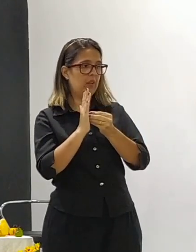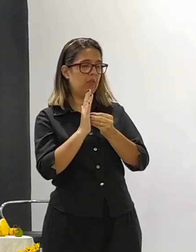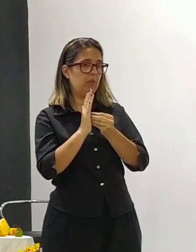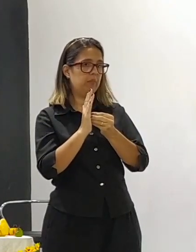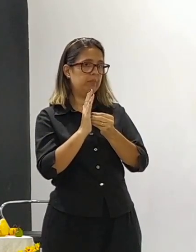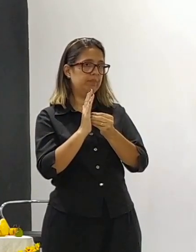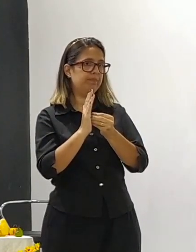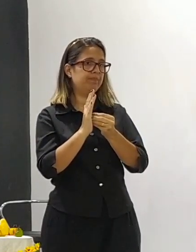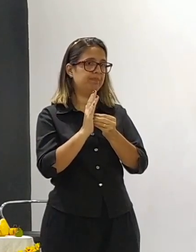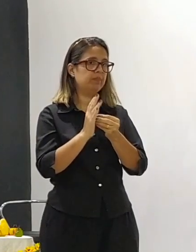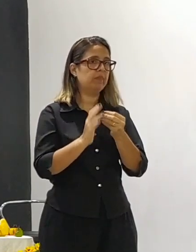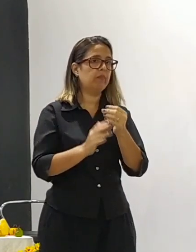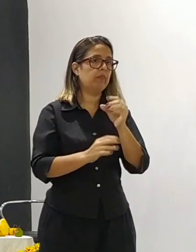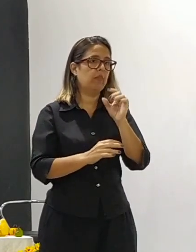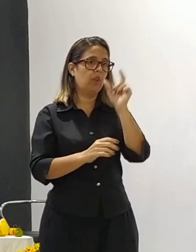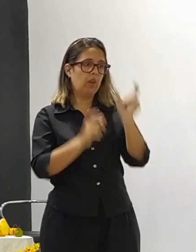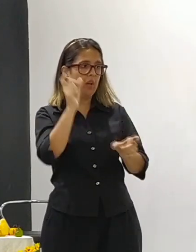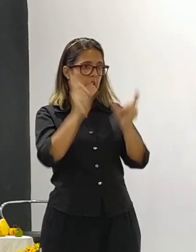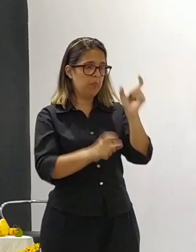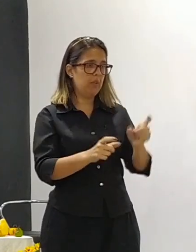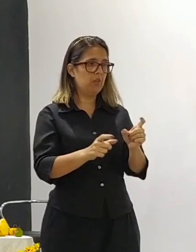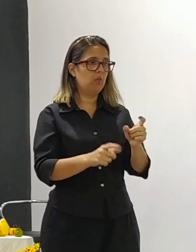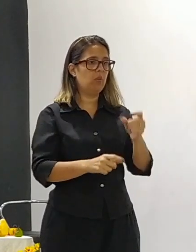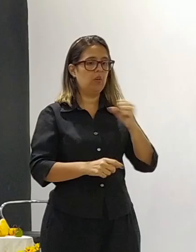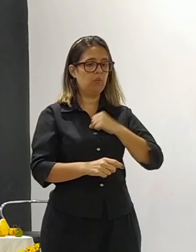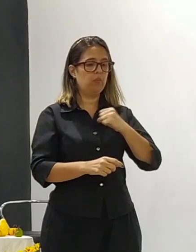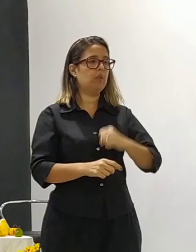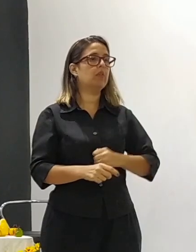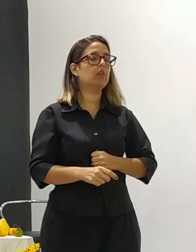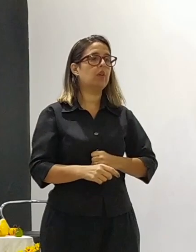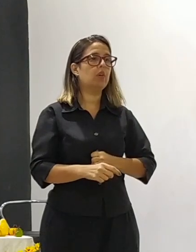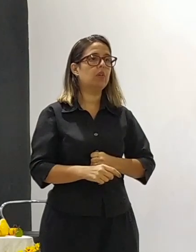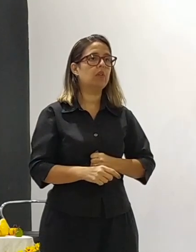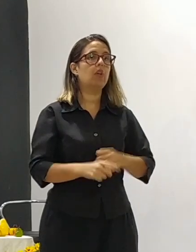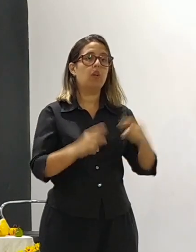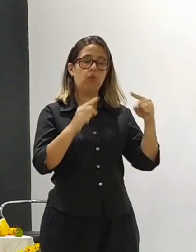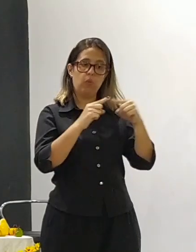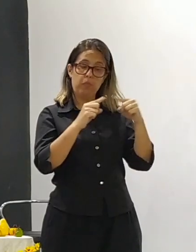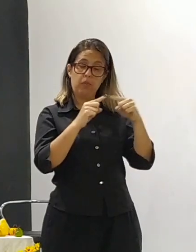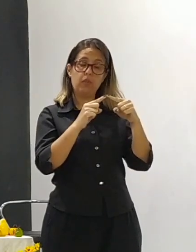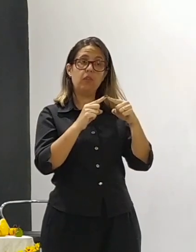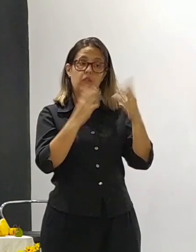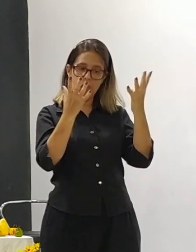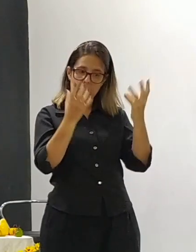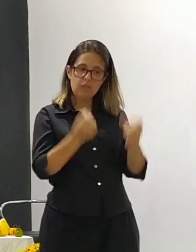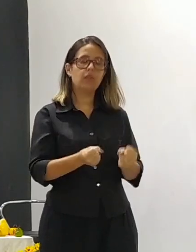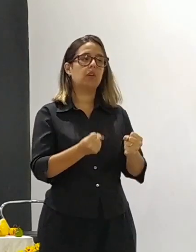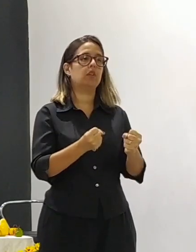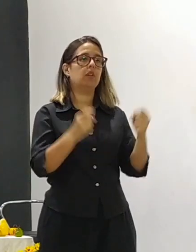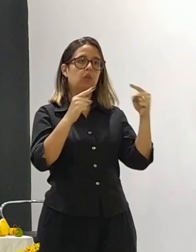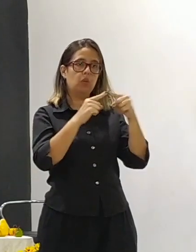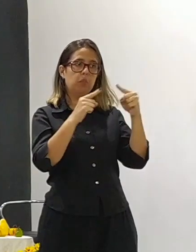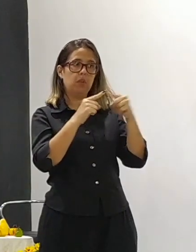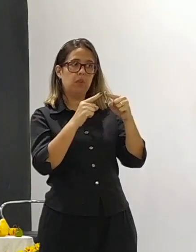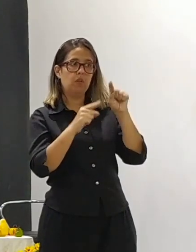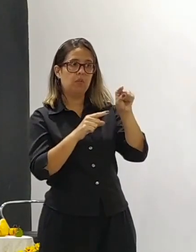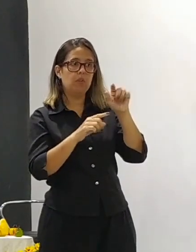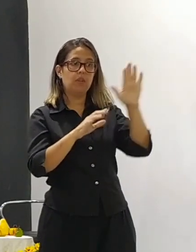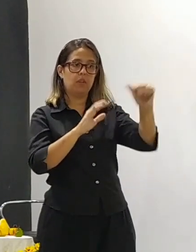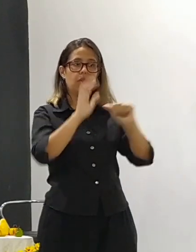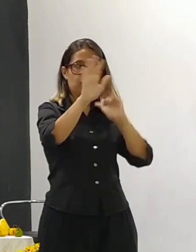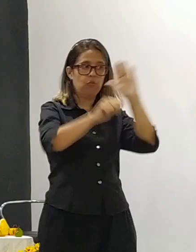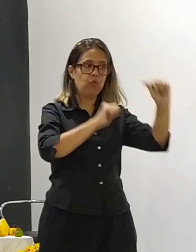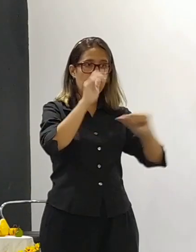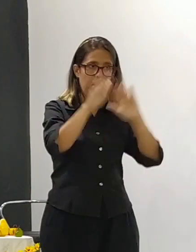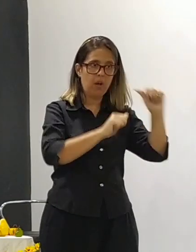um sacerdote. Essa é a visão, irmão. Pega a visão aí para você. Pega a visão. Você está sendo chamado para fazer